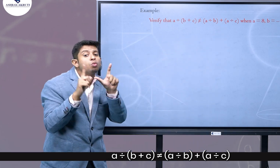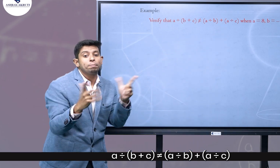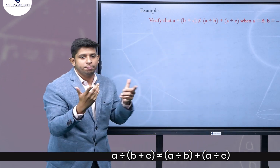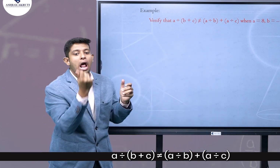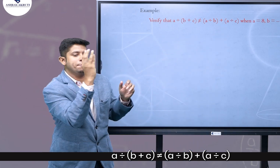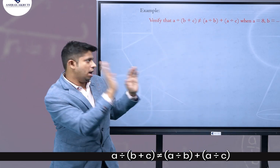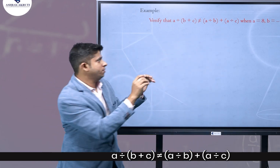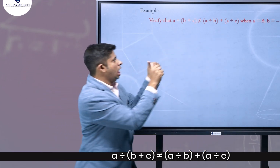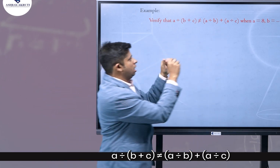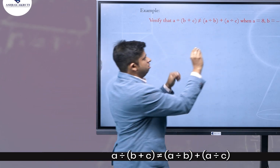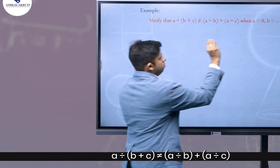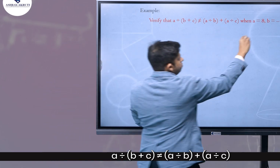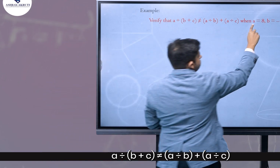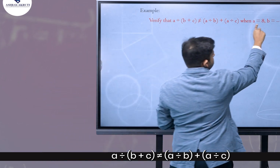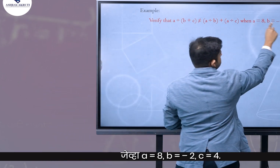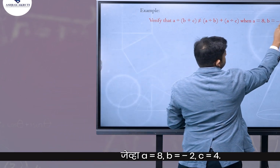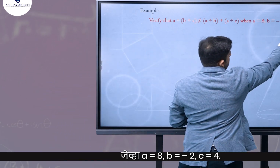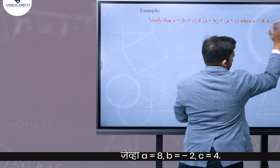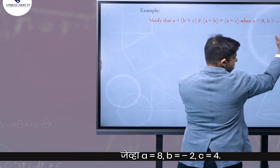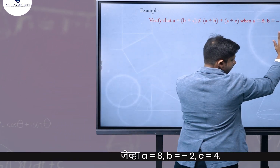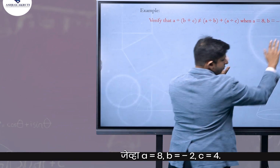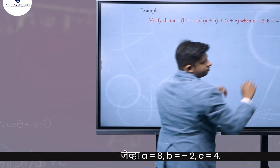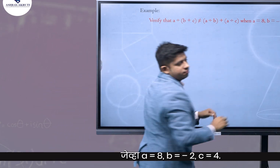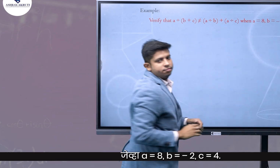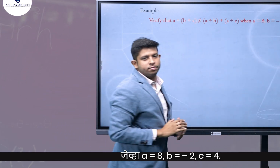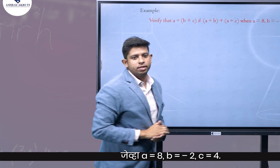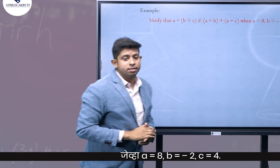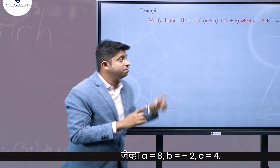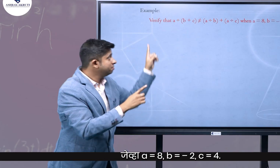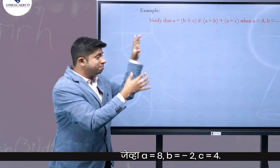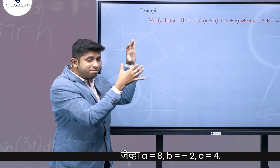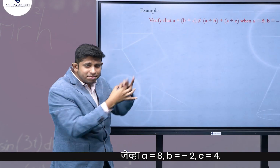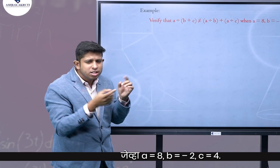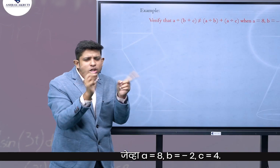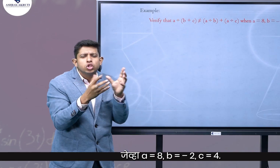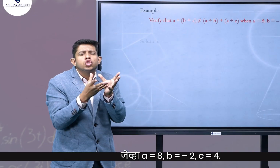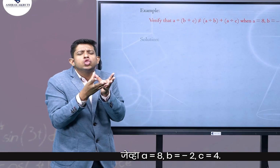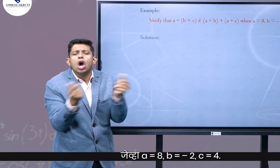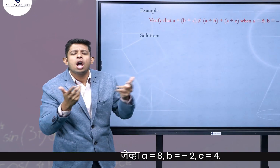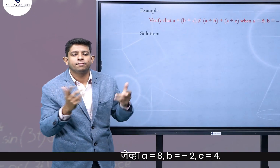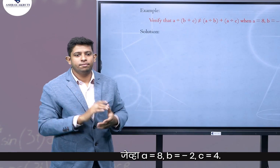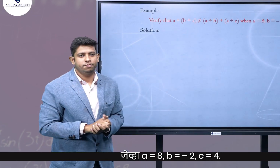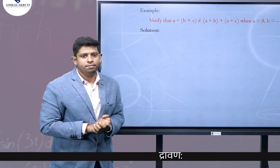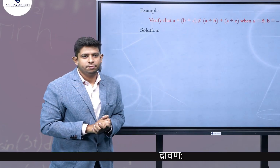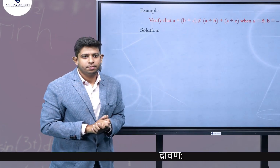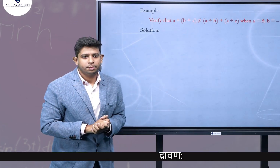b प्लस a डिवाइड बाय c. जेव्हा a इक्वल्स टू 8, b इक्वल्स टू -2, c इक्वल्स टू 4.